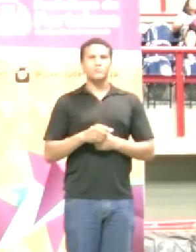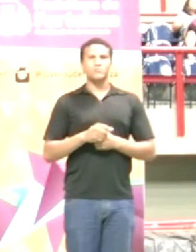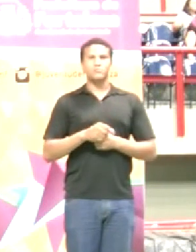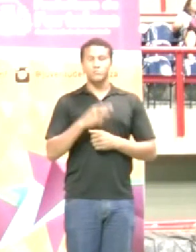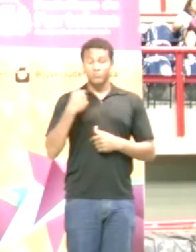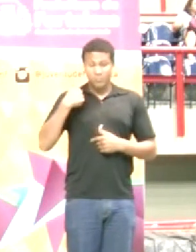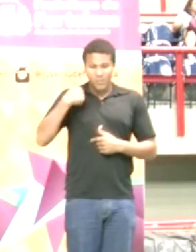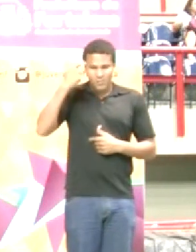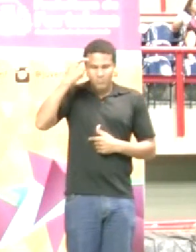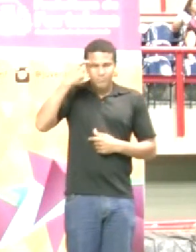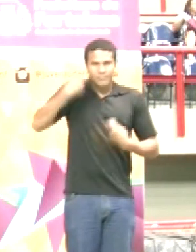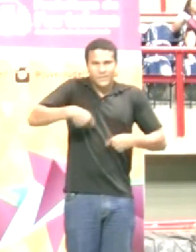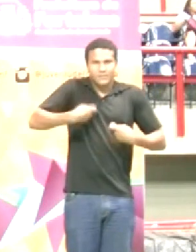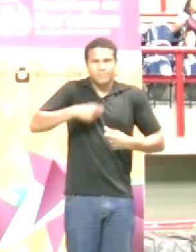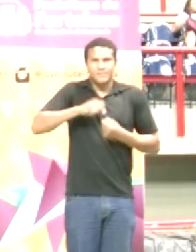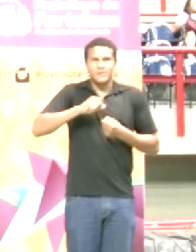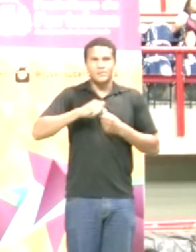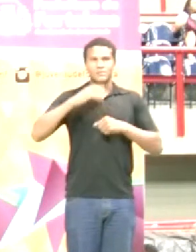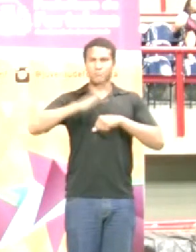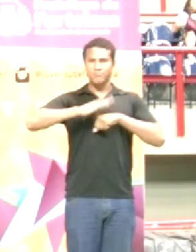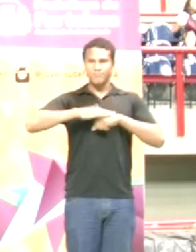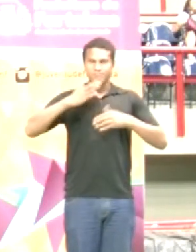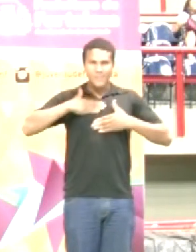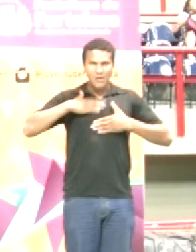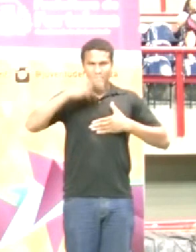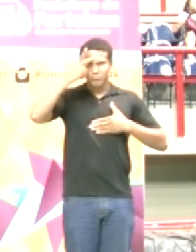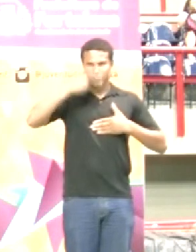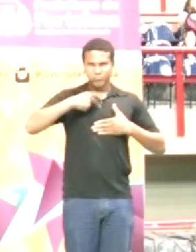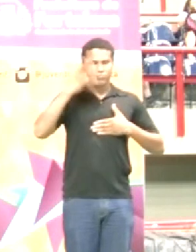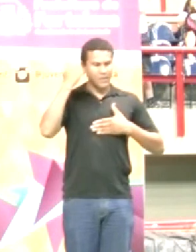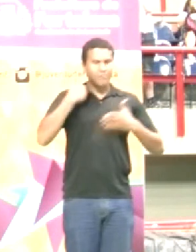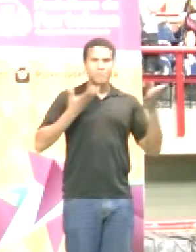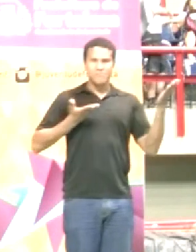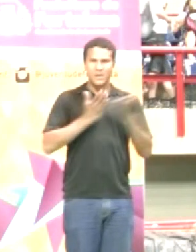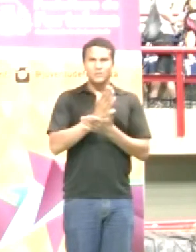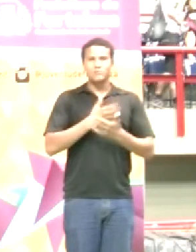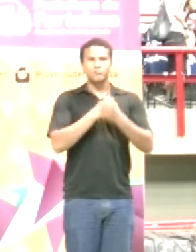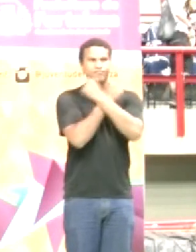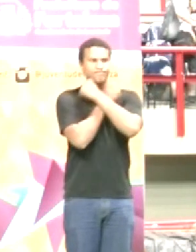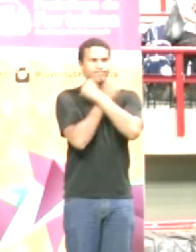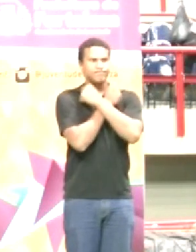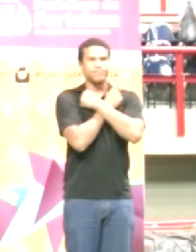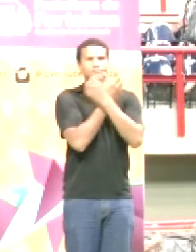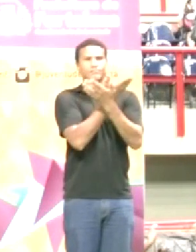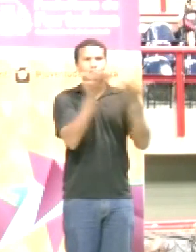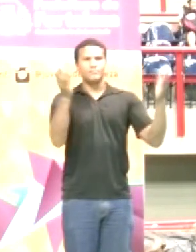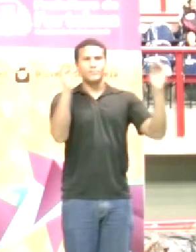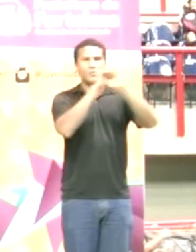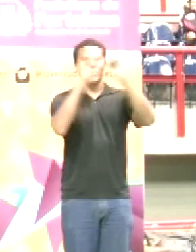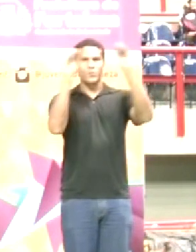minha parte. Porque se eu fizer a minha parte, eu sei que eu vou passar, tá? Então um grande abraço para vocês, um